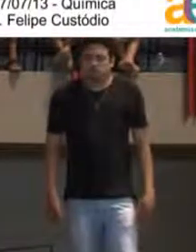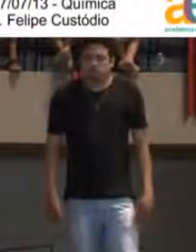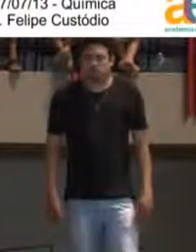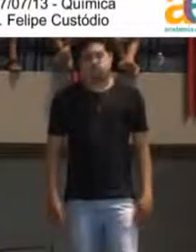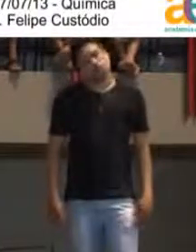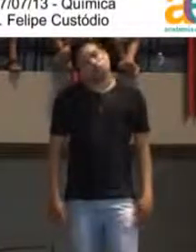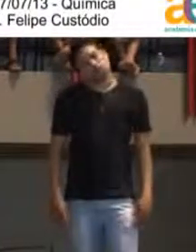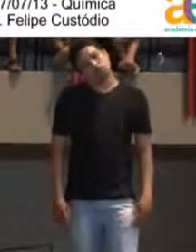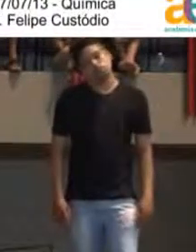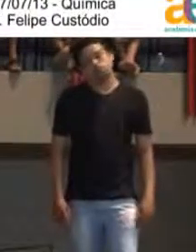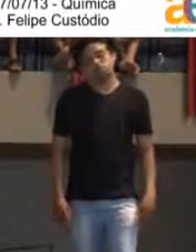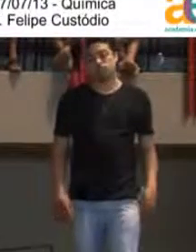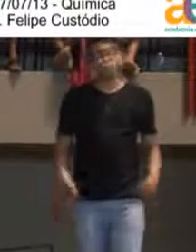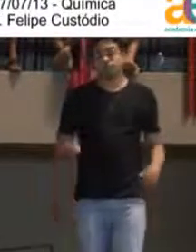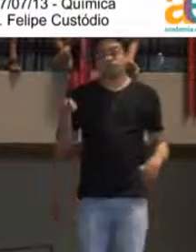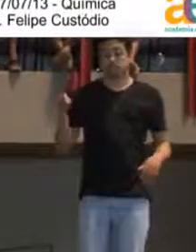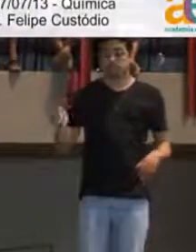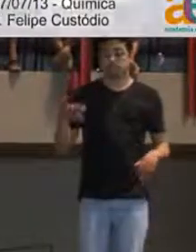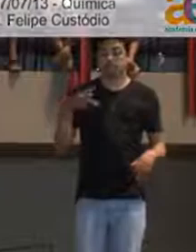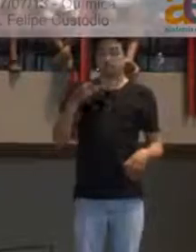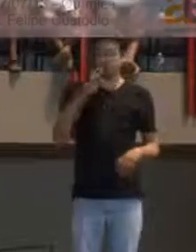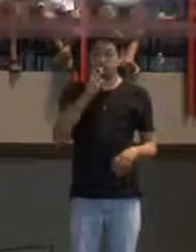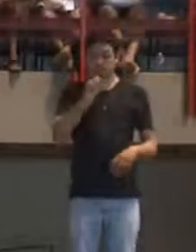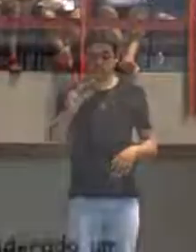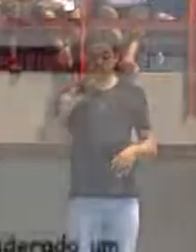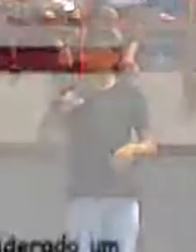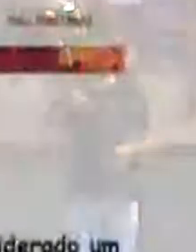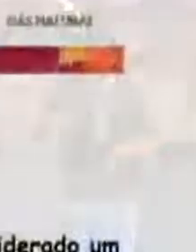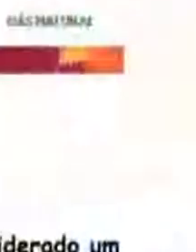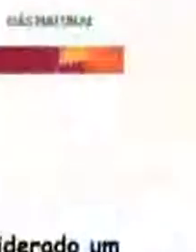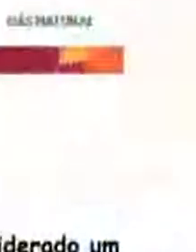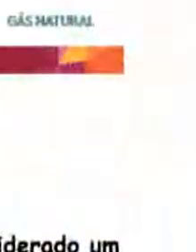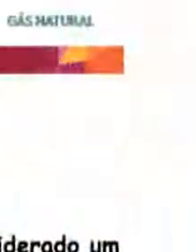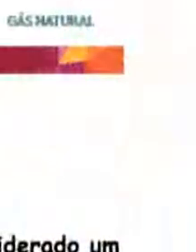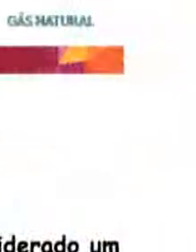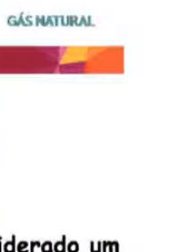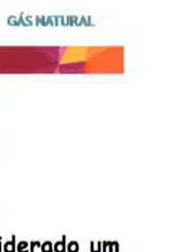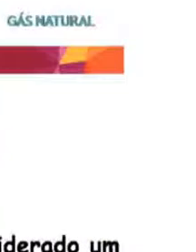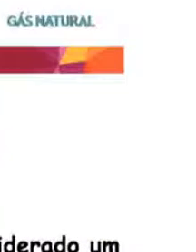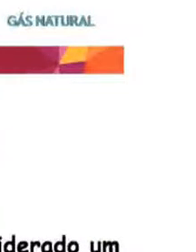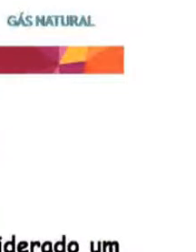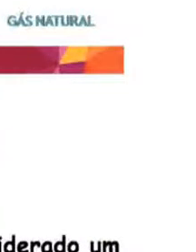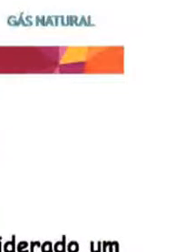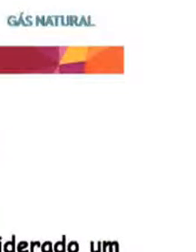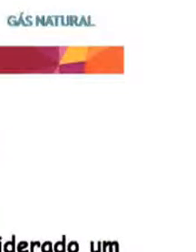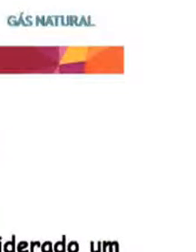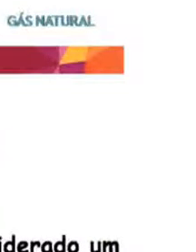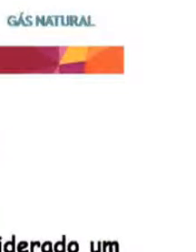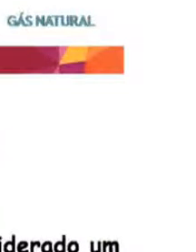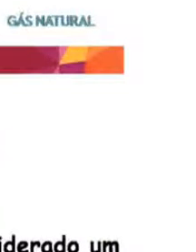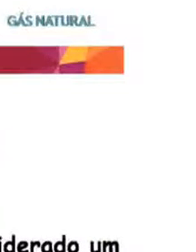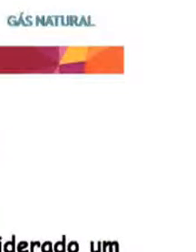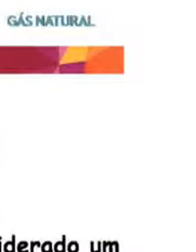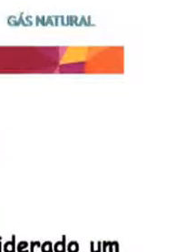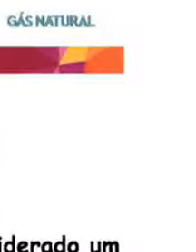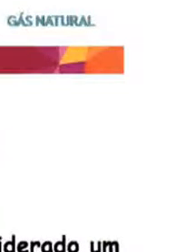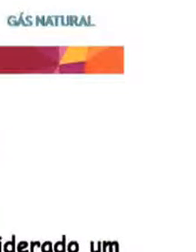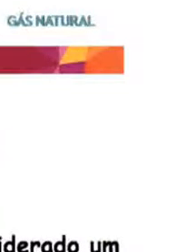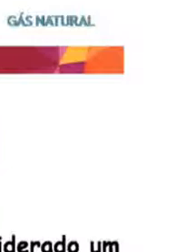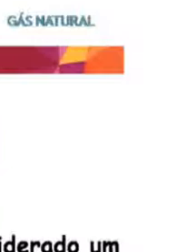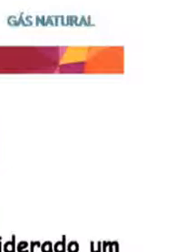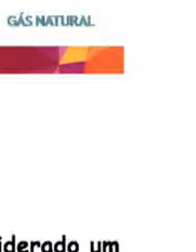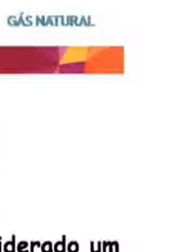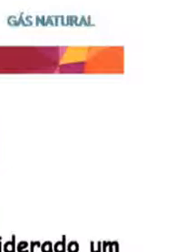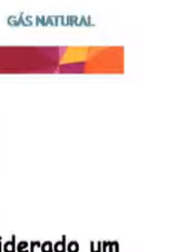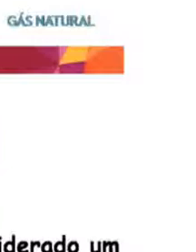Olha, como eu falei, o pré-sal tem boas reservas de gás natural. E essa aqui é uma ideia legal, gente, ó. Porque o gás natural,